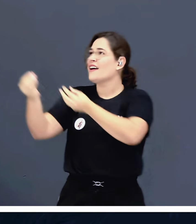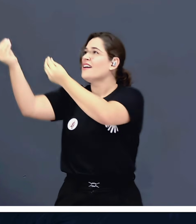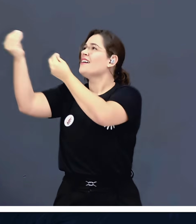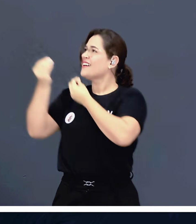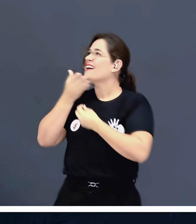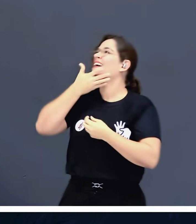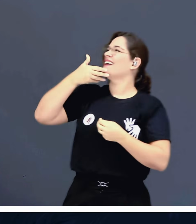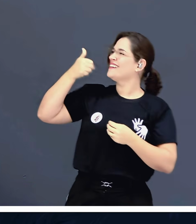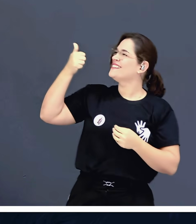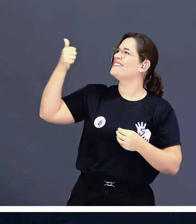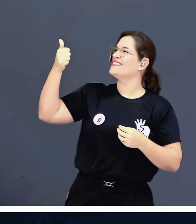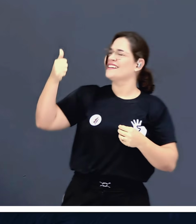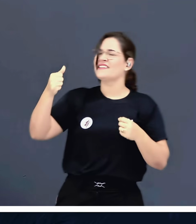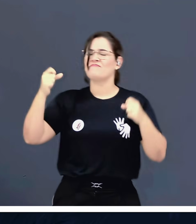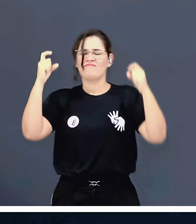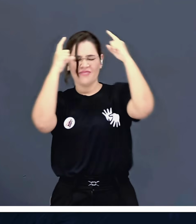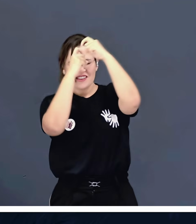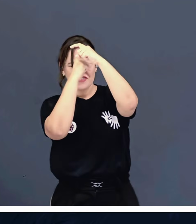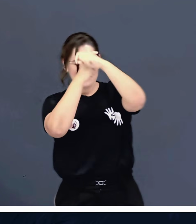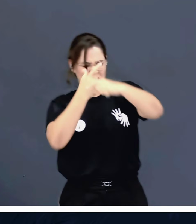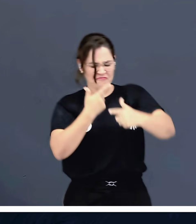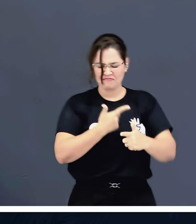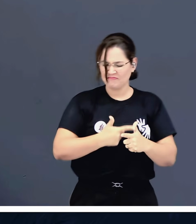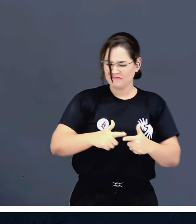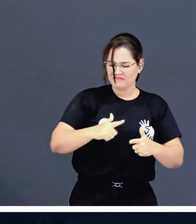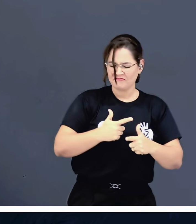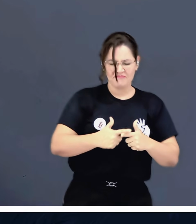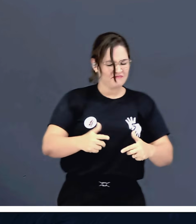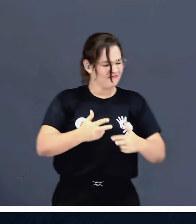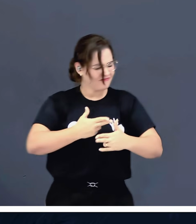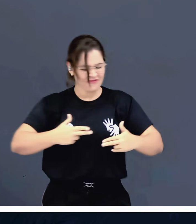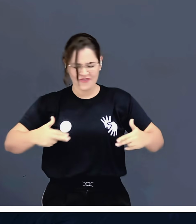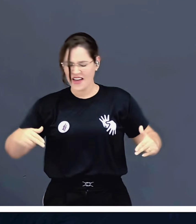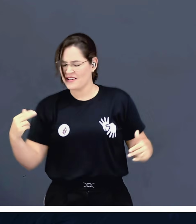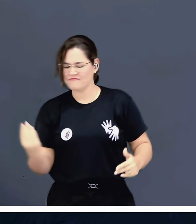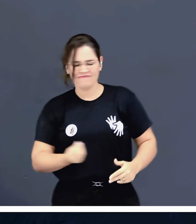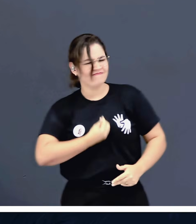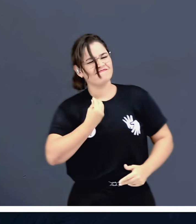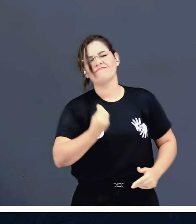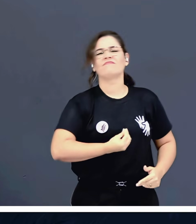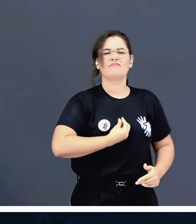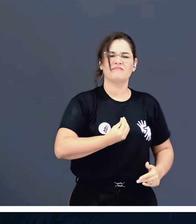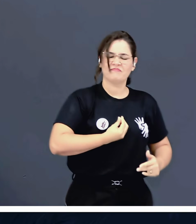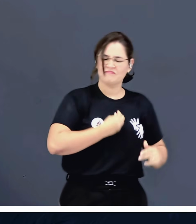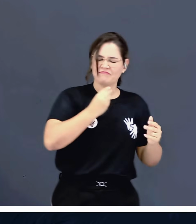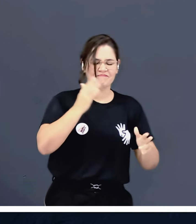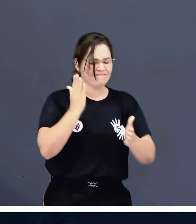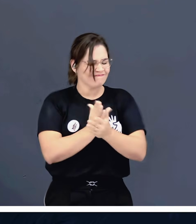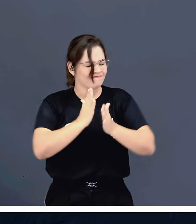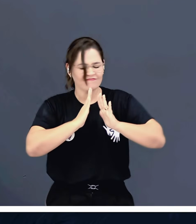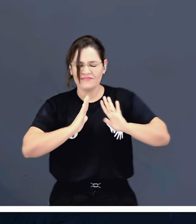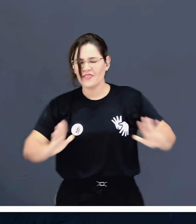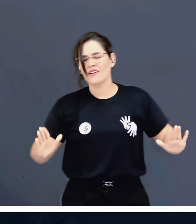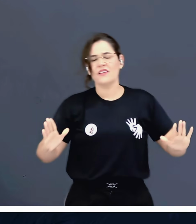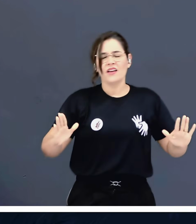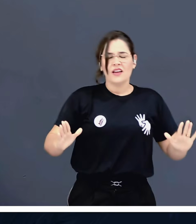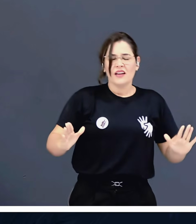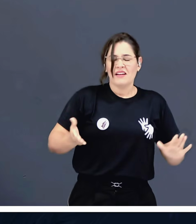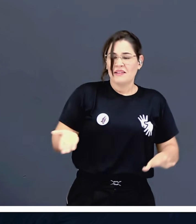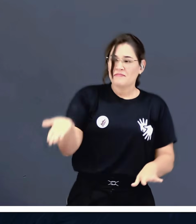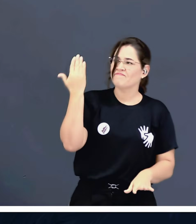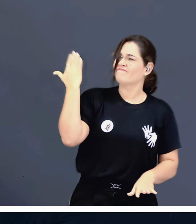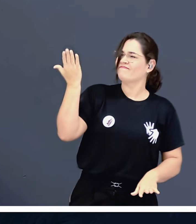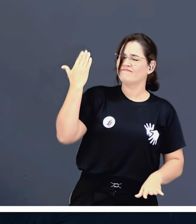me dando de melhor. A tempestade se passou quando eu